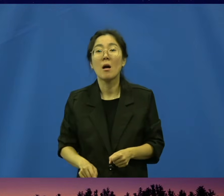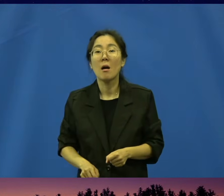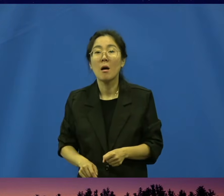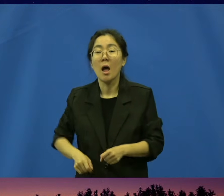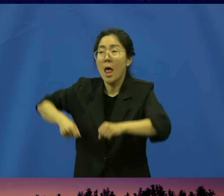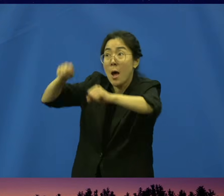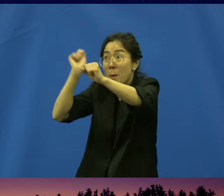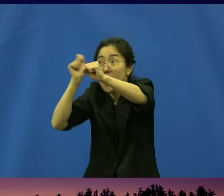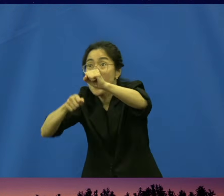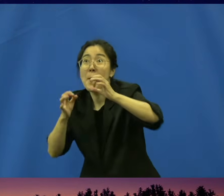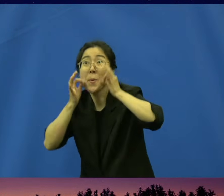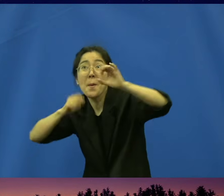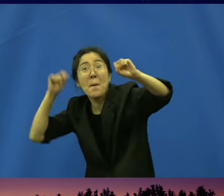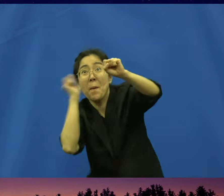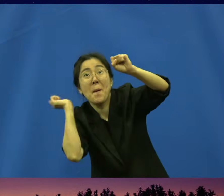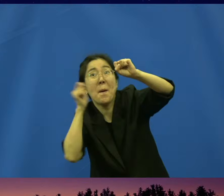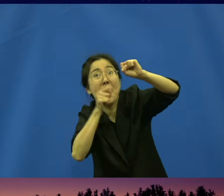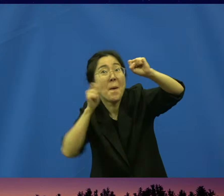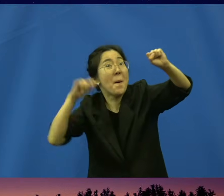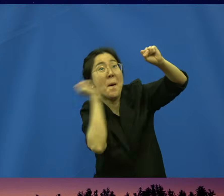탕탕탕탕탕탕탕 해죠.